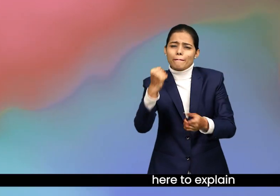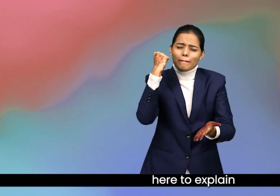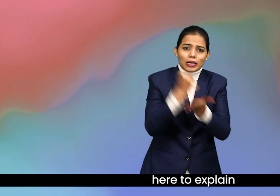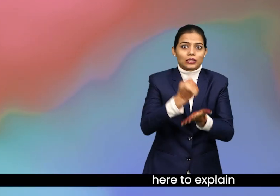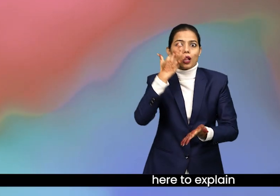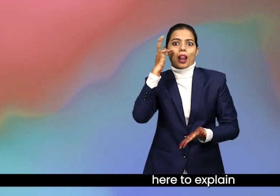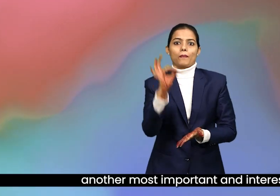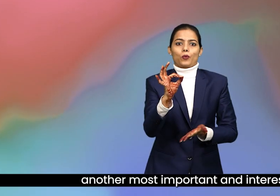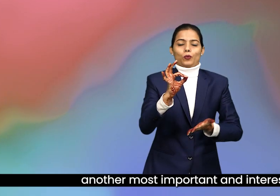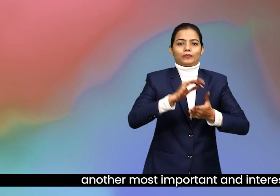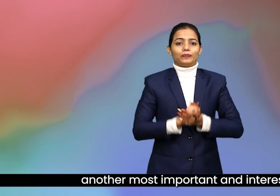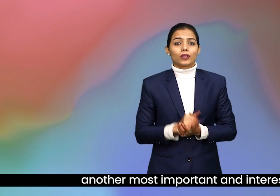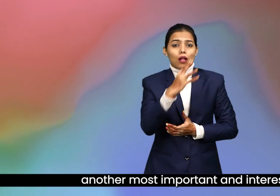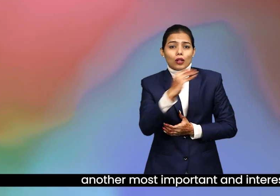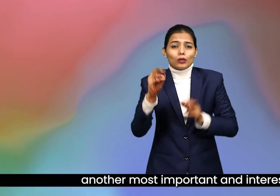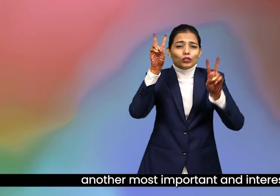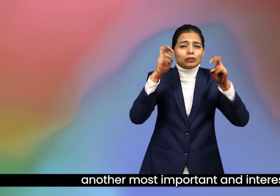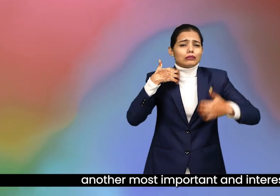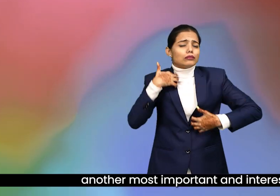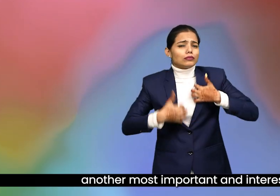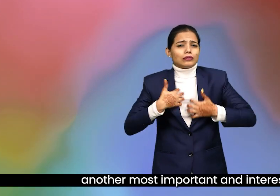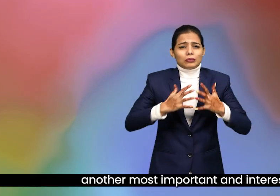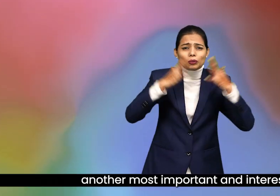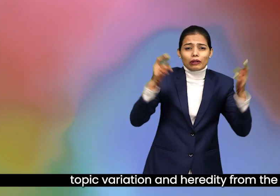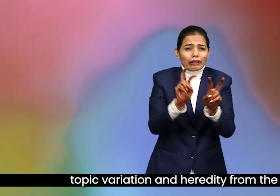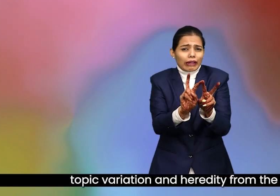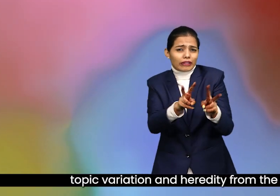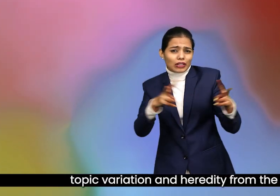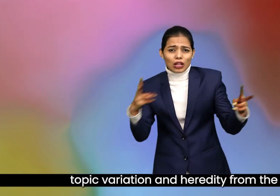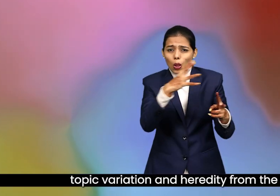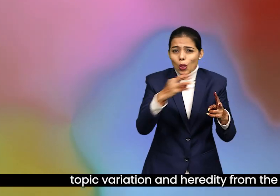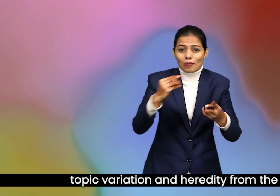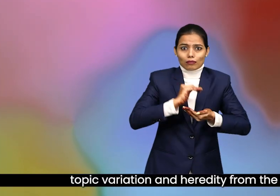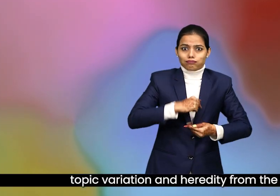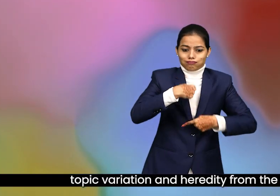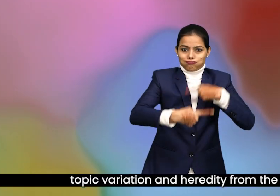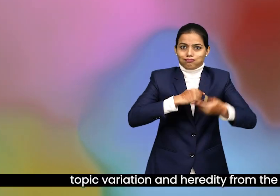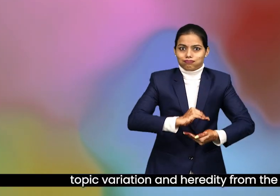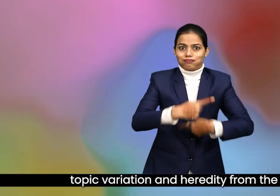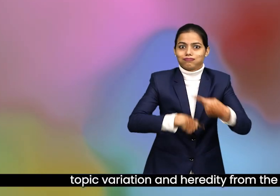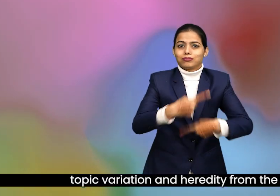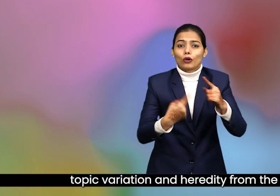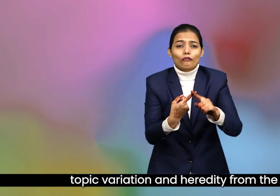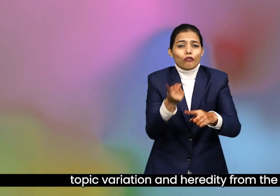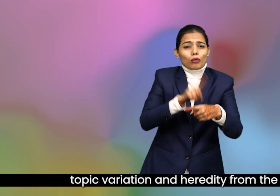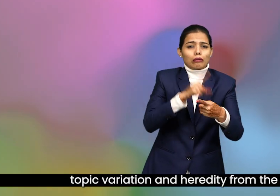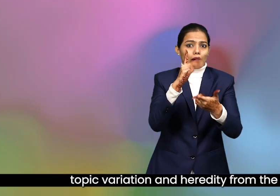10ஆம் வகுப்பு உயிரியலின் பரம்பரை மற்றும் பரிணாமம் என்ற பாடத்திலிருந்து மற்றொரு மிக முக்கியமான